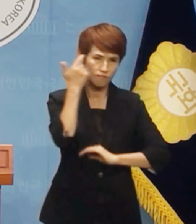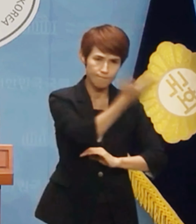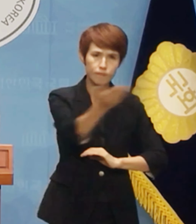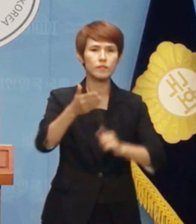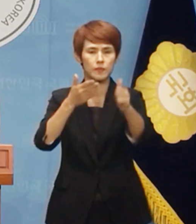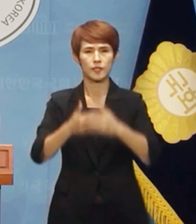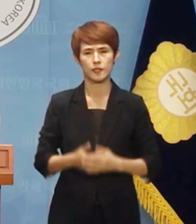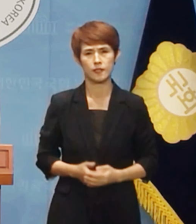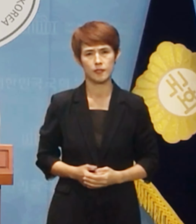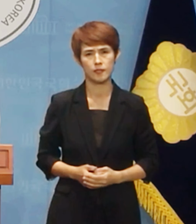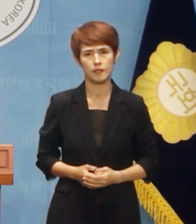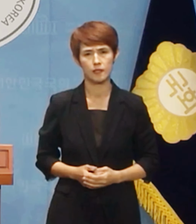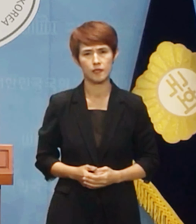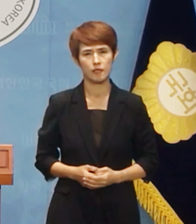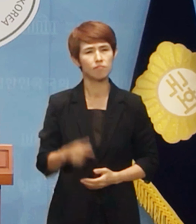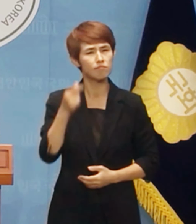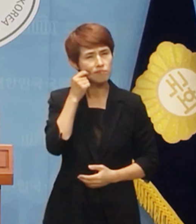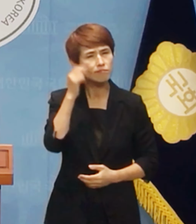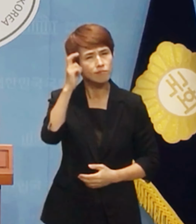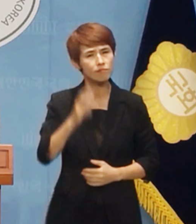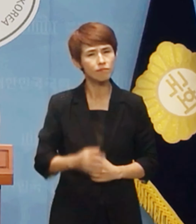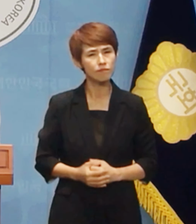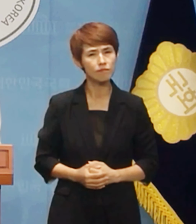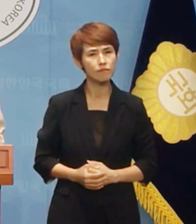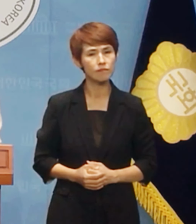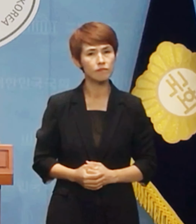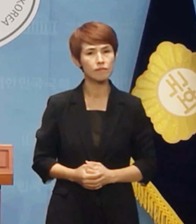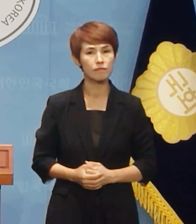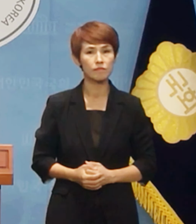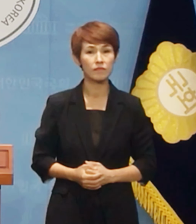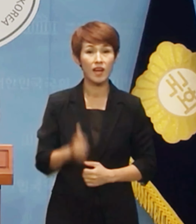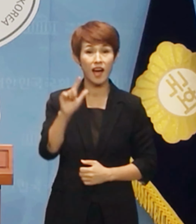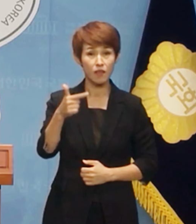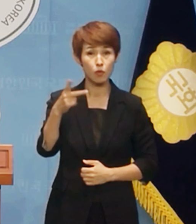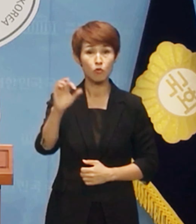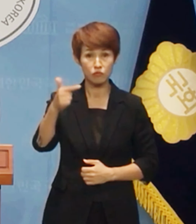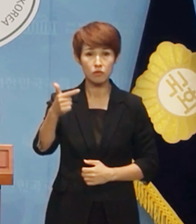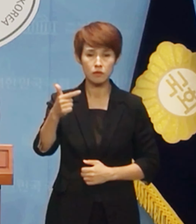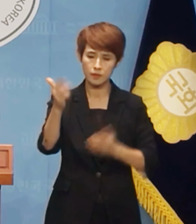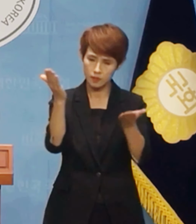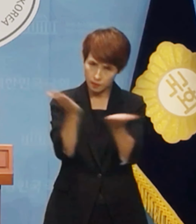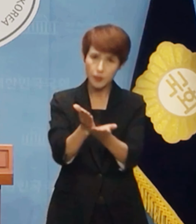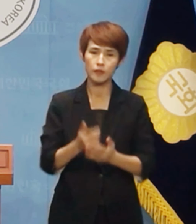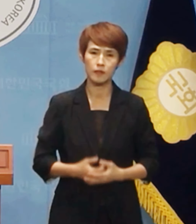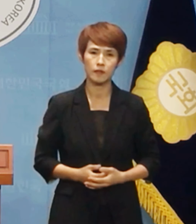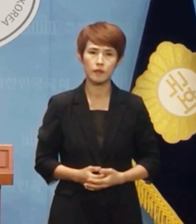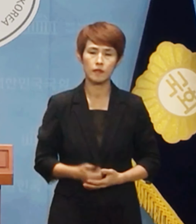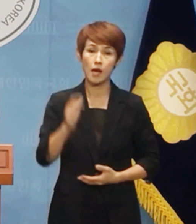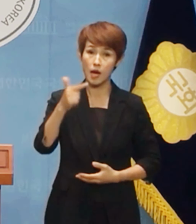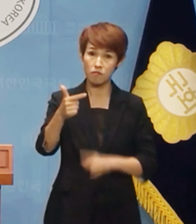바랍니다 아마 못할 겁니다 그게 한동훈이 그요 한동훈